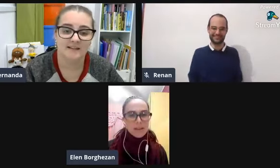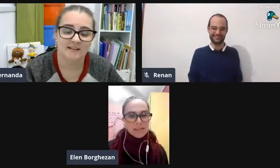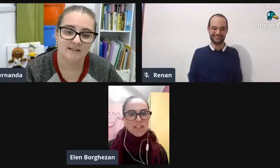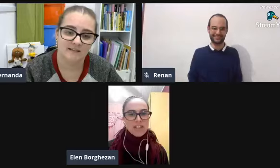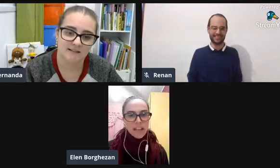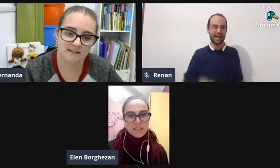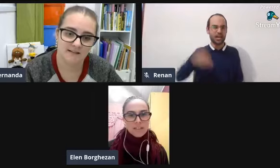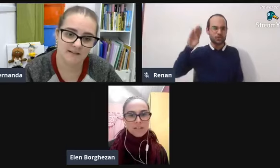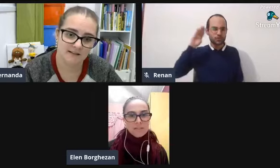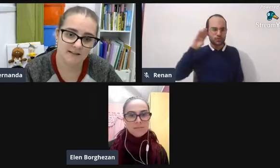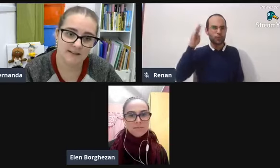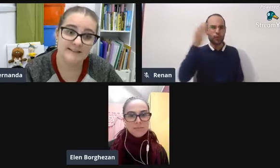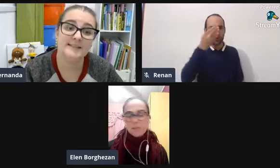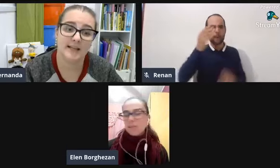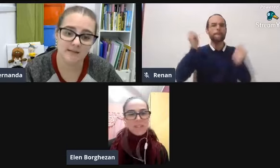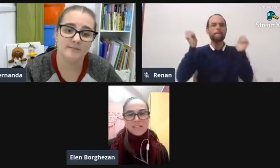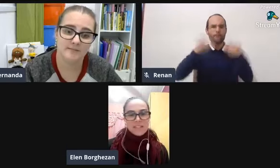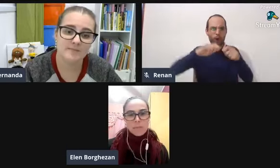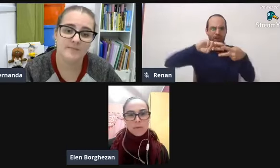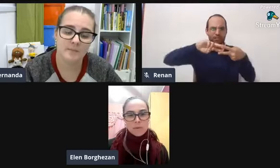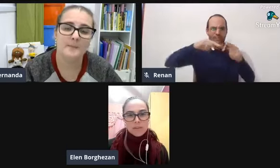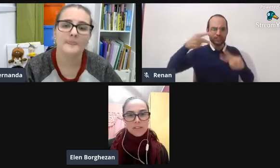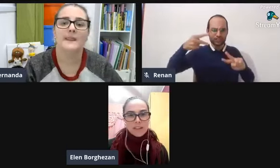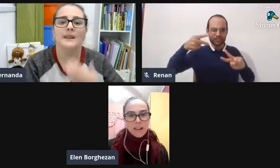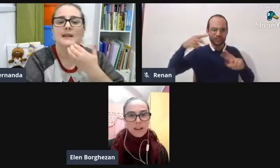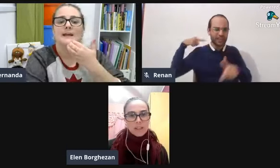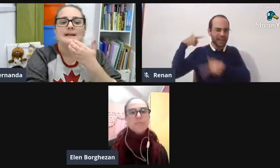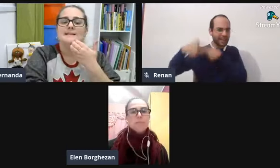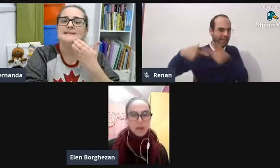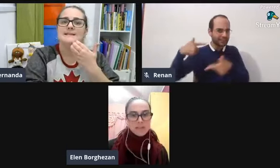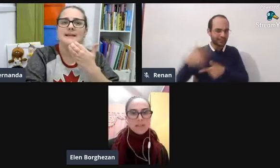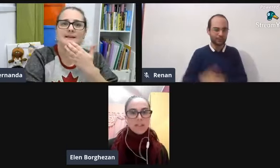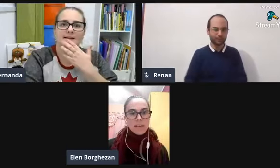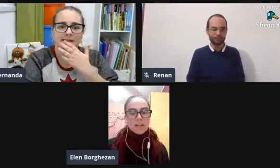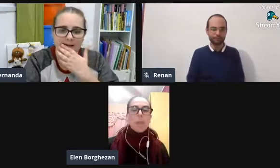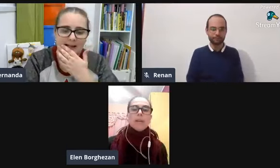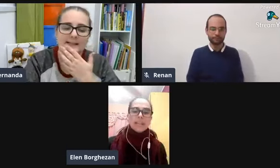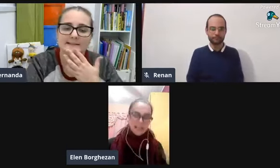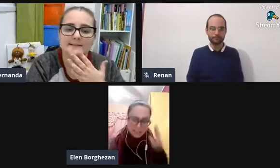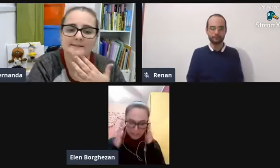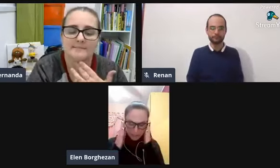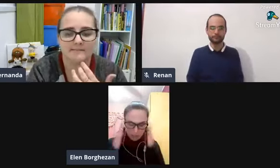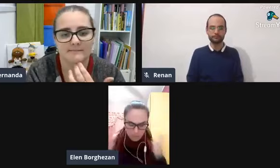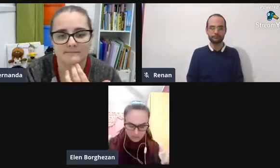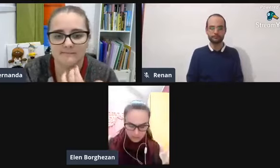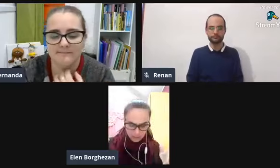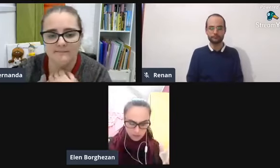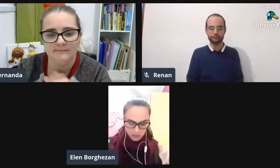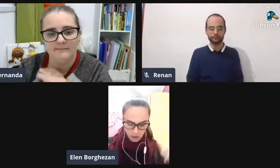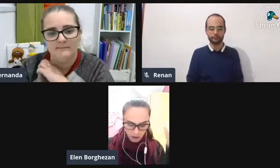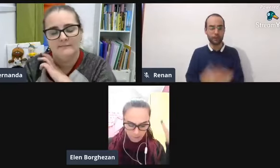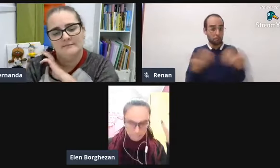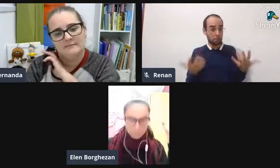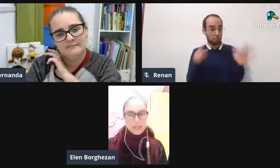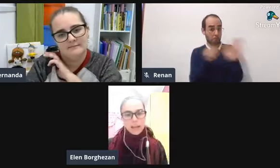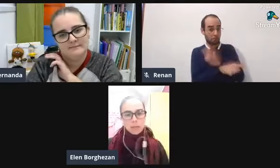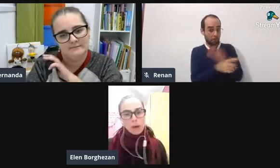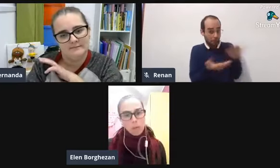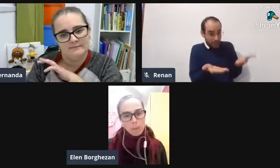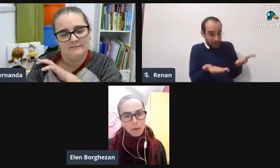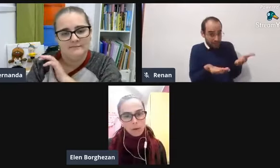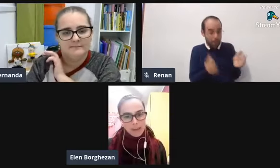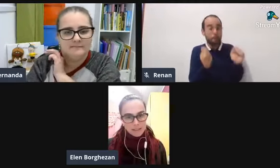Surdo-cegueira pode ser genético? Eu sempre faço essas perguntas quando eu tenho na aula. Pode ser genético. Porque daí que tem a gente pensando assim, ó.